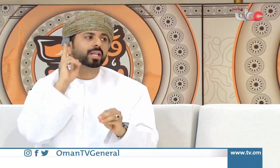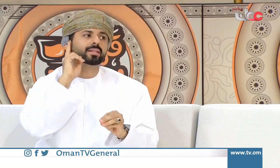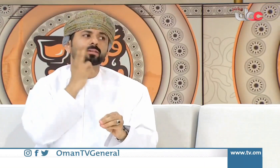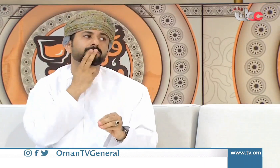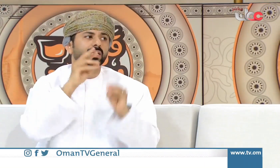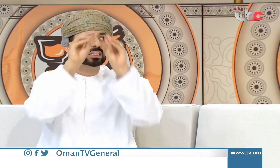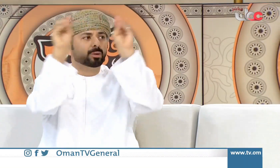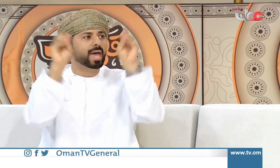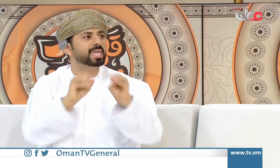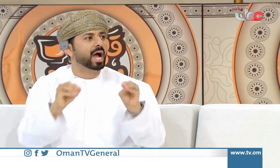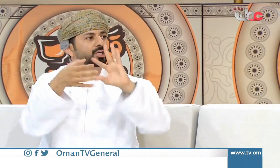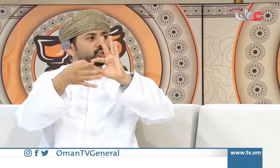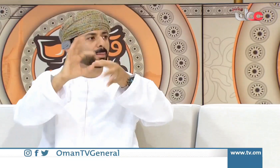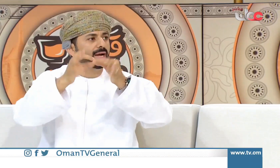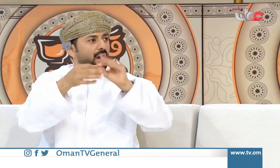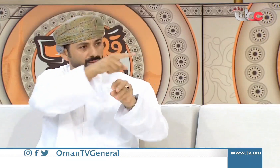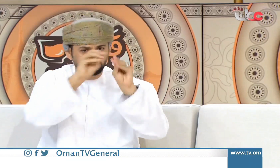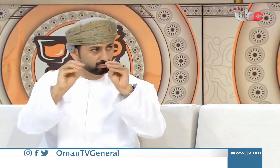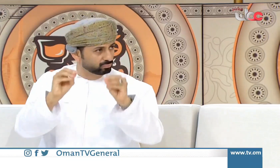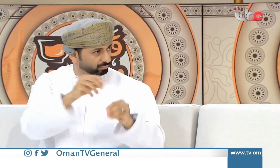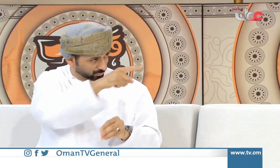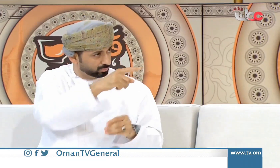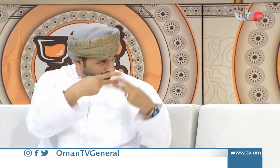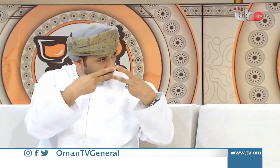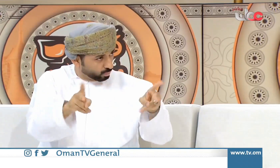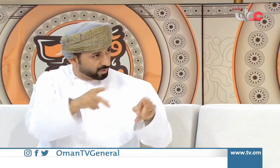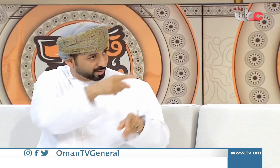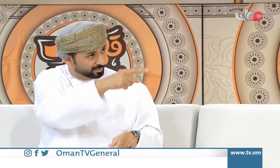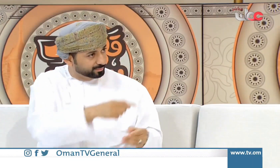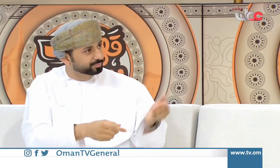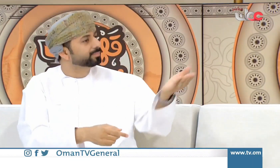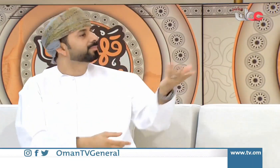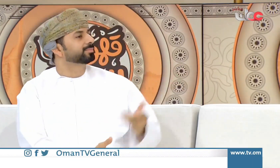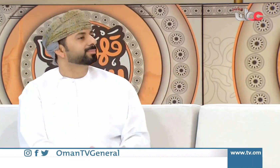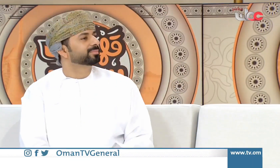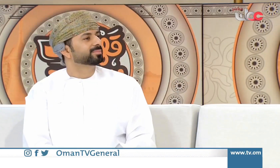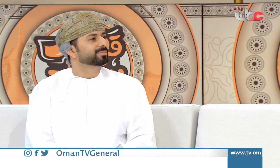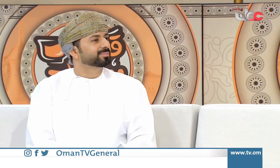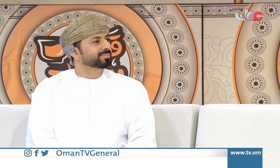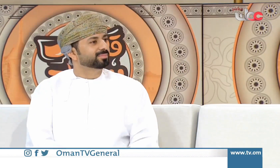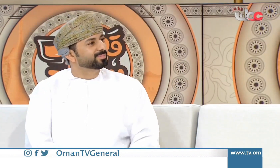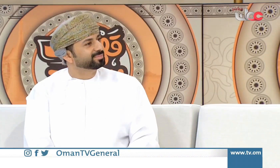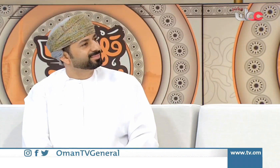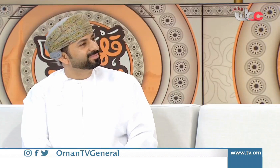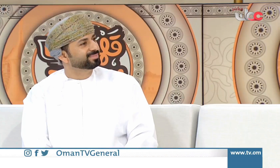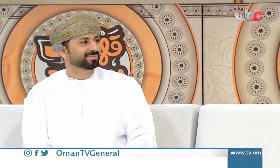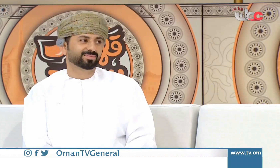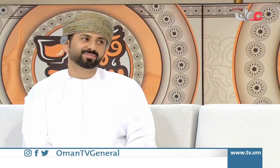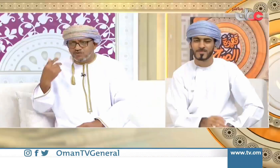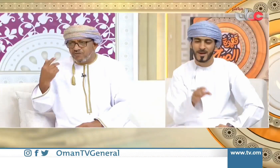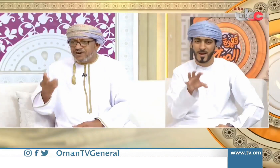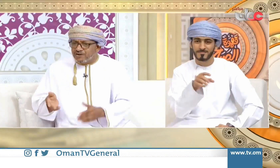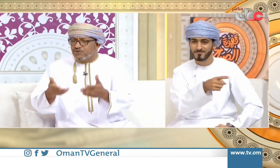المواد التي يمكن يعني الرسم عليها من خلال الجمعية من خلال المؤسسات الأخرى؟ إذا